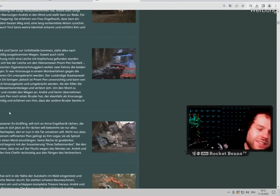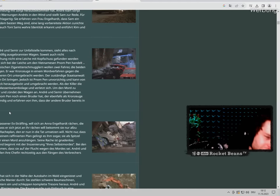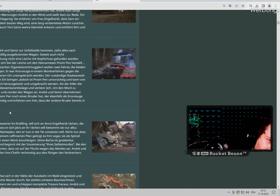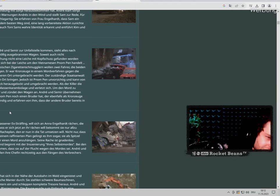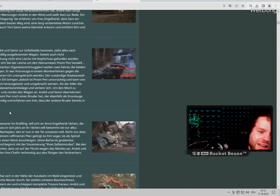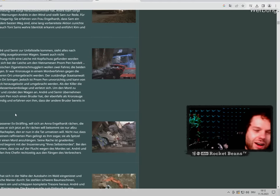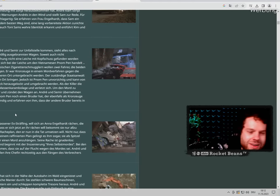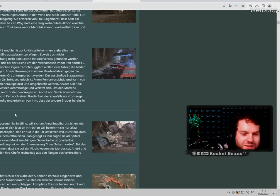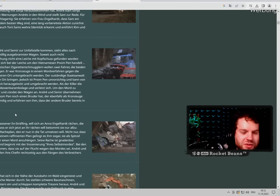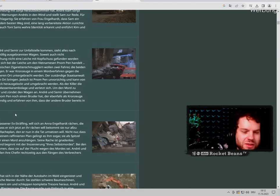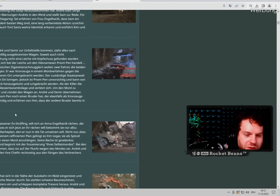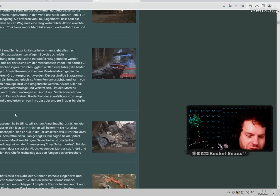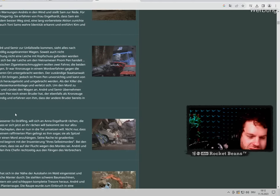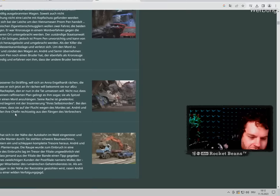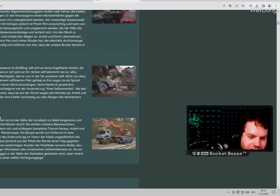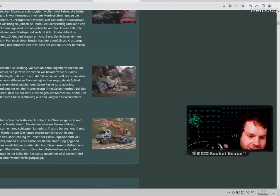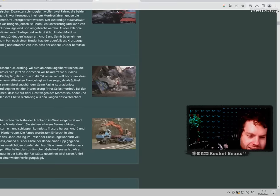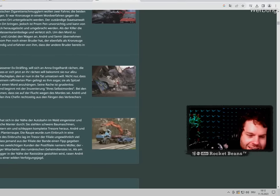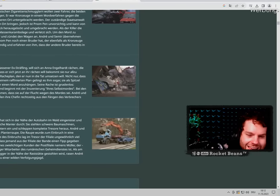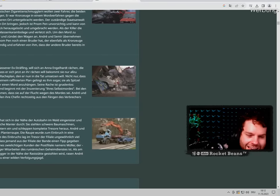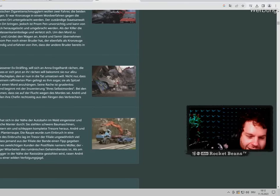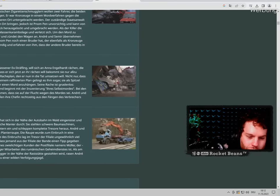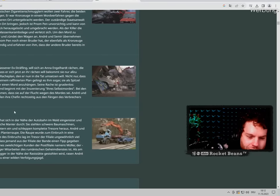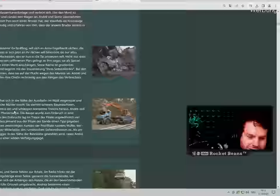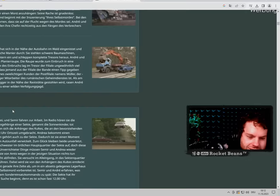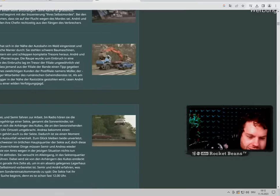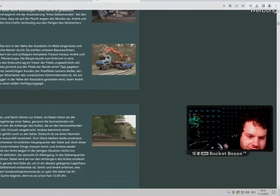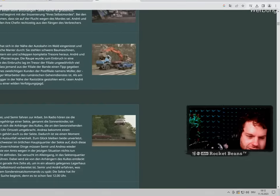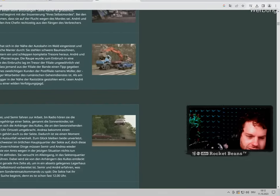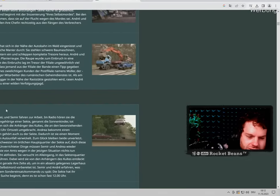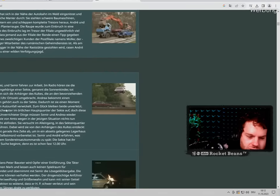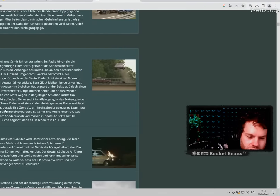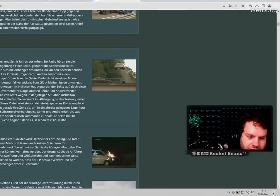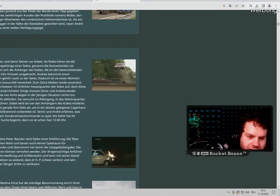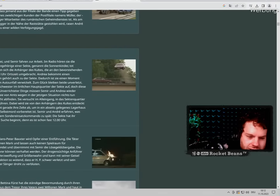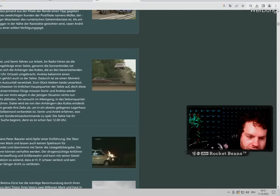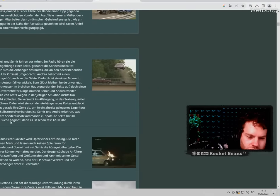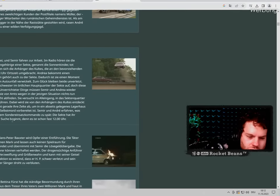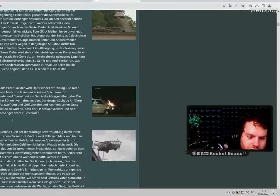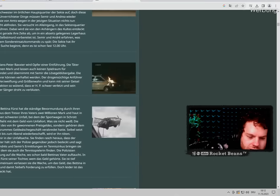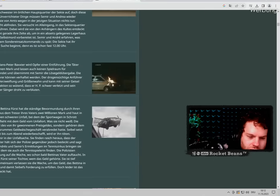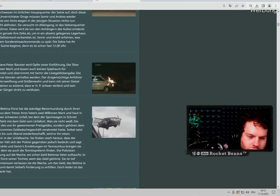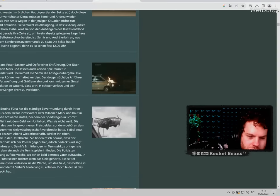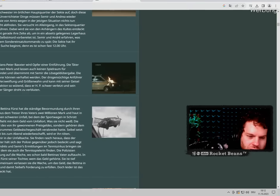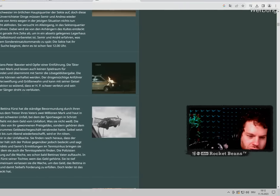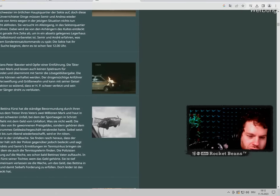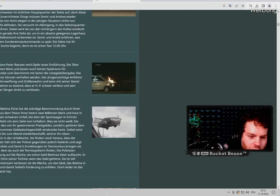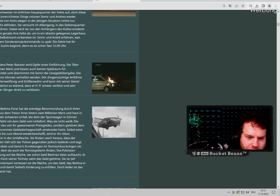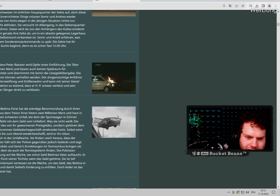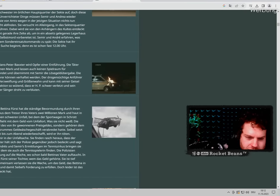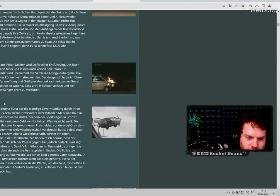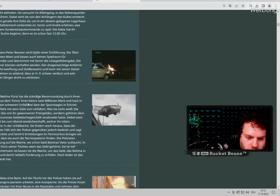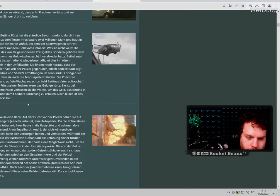ist süß. Na, oder für die 5 ist ein Ausreiter. Raubritter. Sonnenkinder. Tödlicher Ruhm. Volley-Stop.